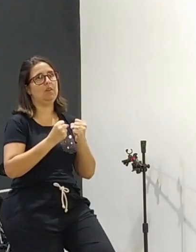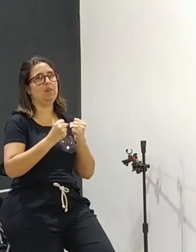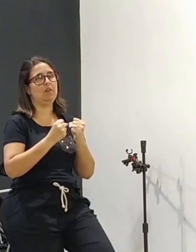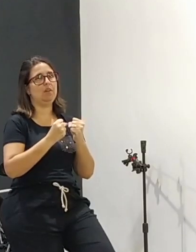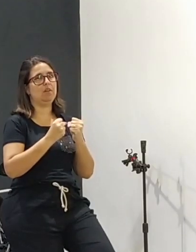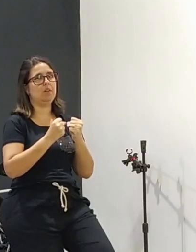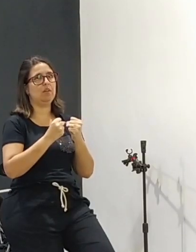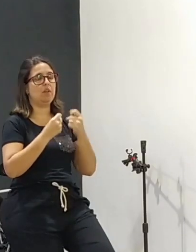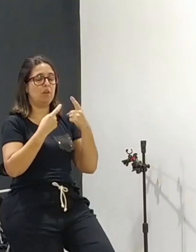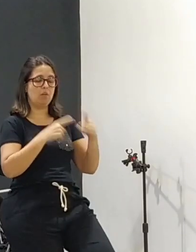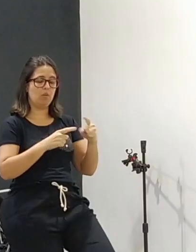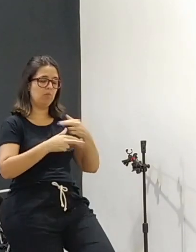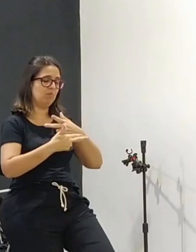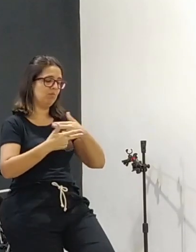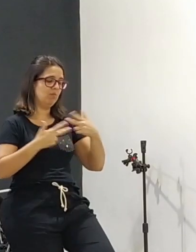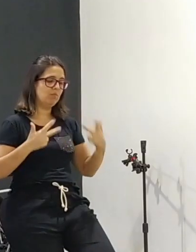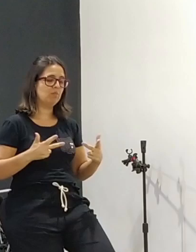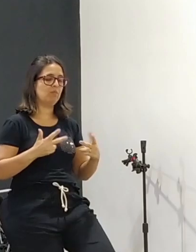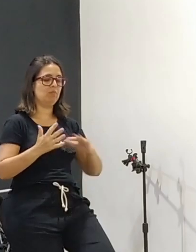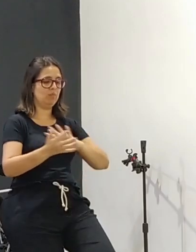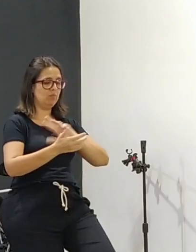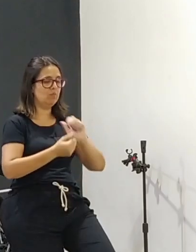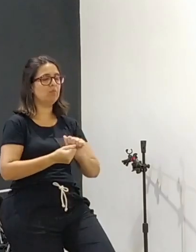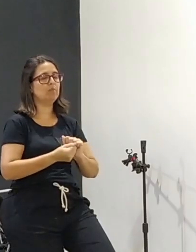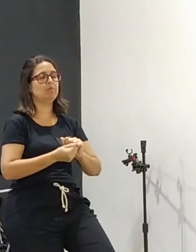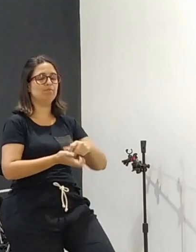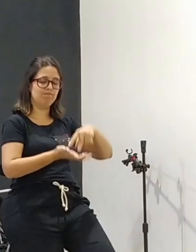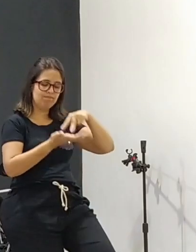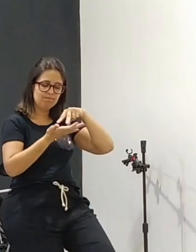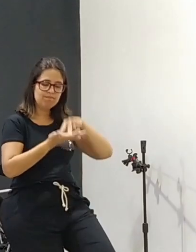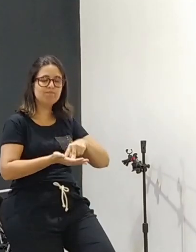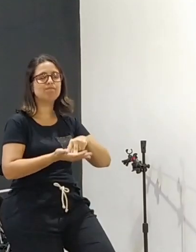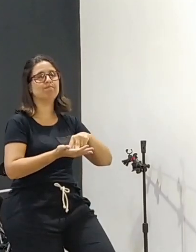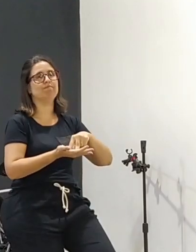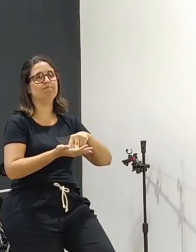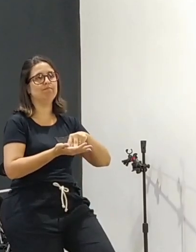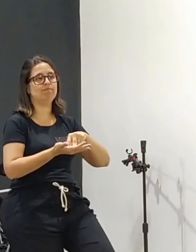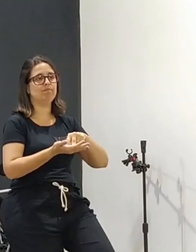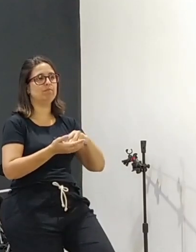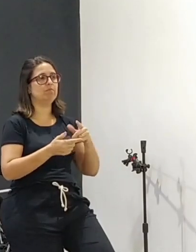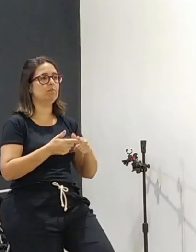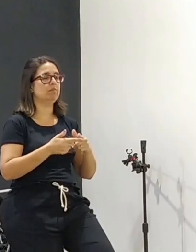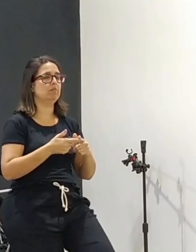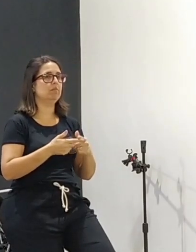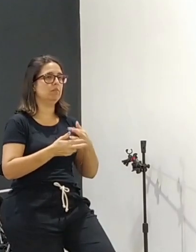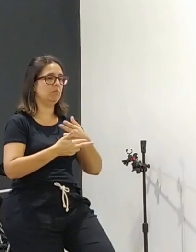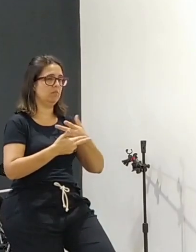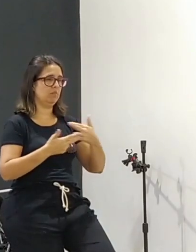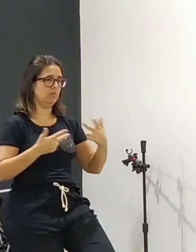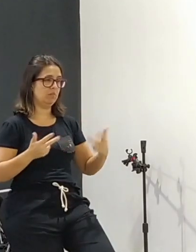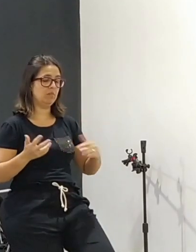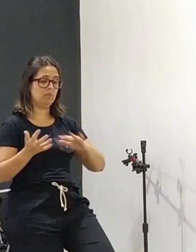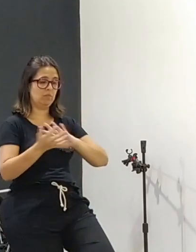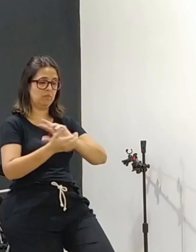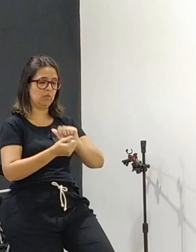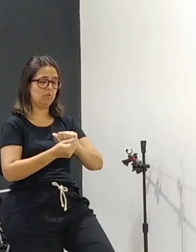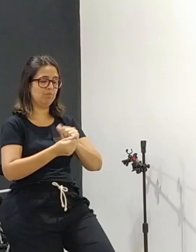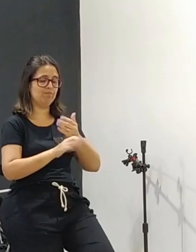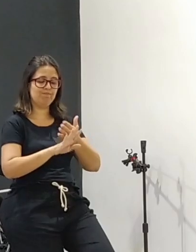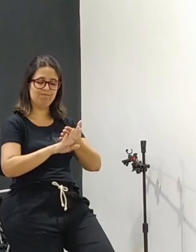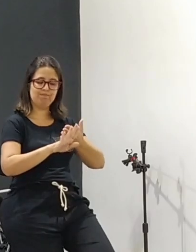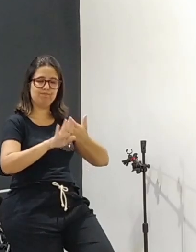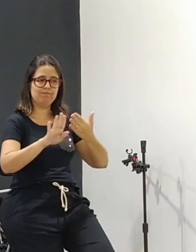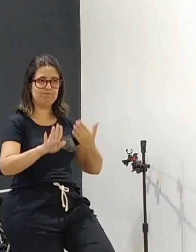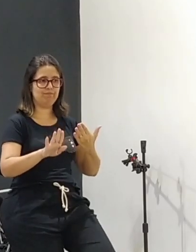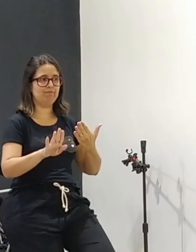de pé, isso vai me sustentar. Se, né, esse envolvimento com as coisas desse mundo ele me separar